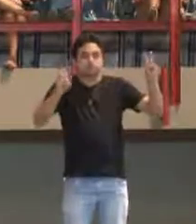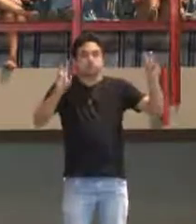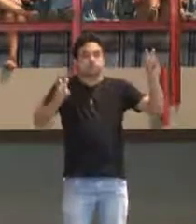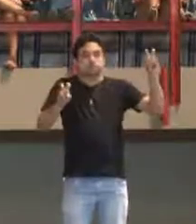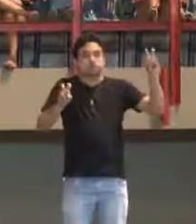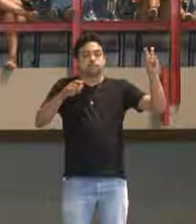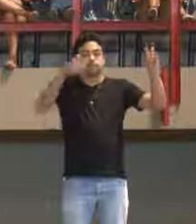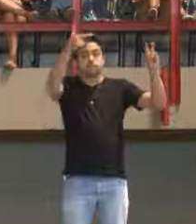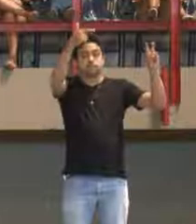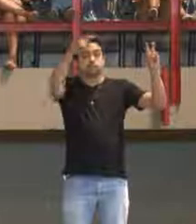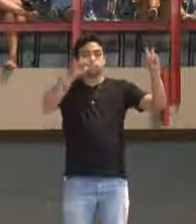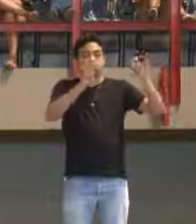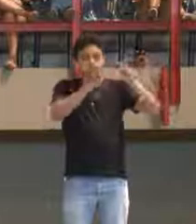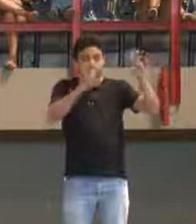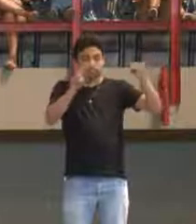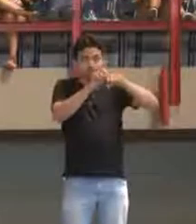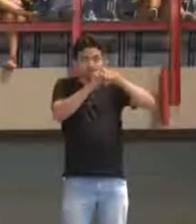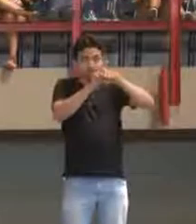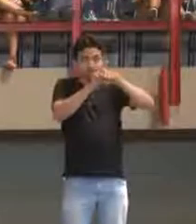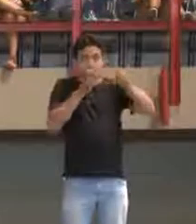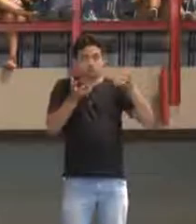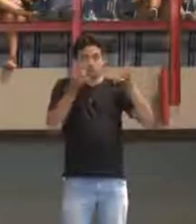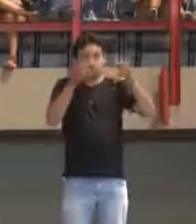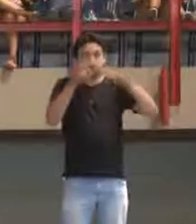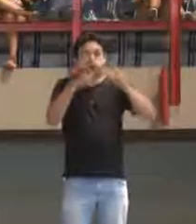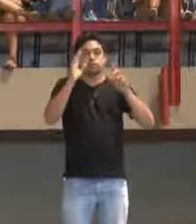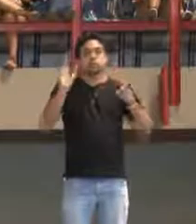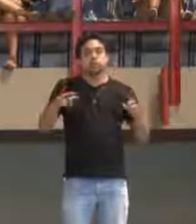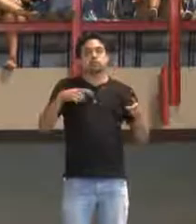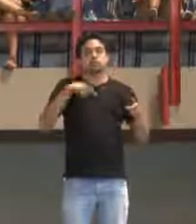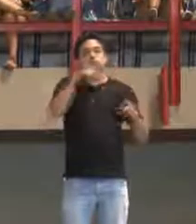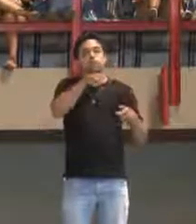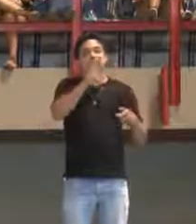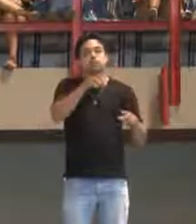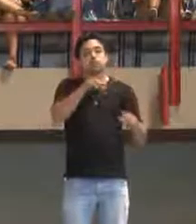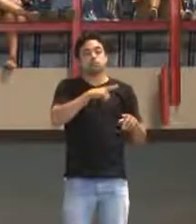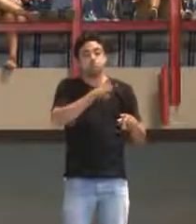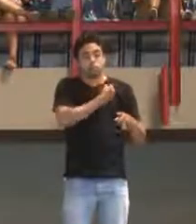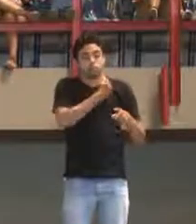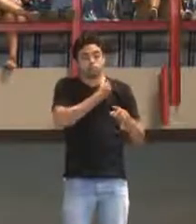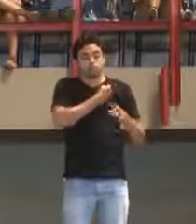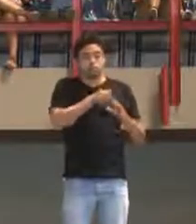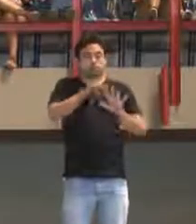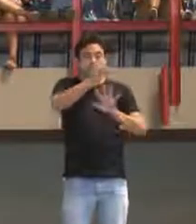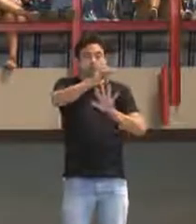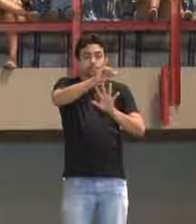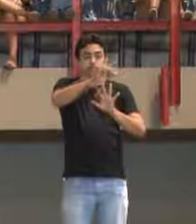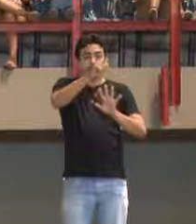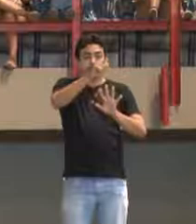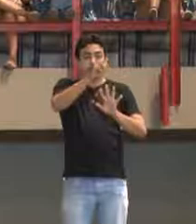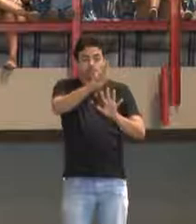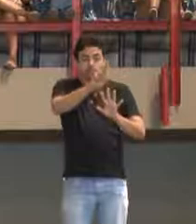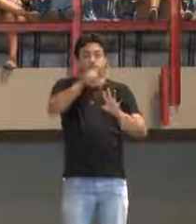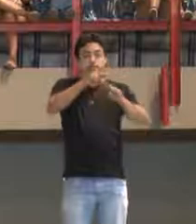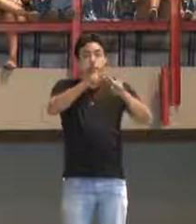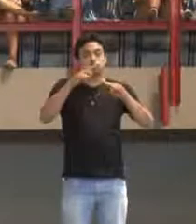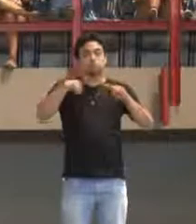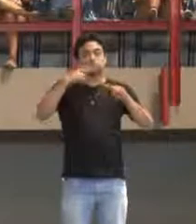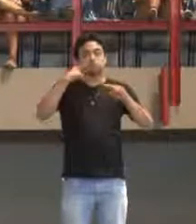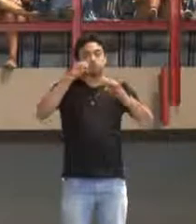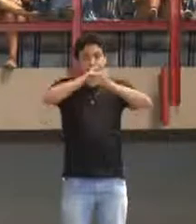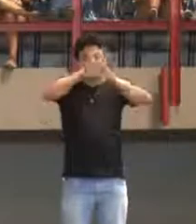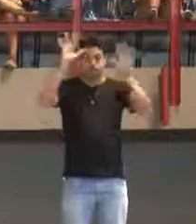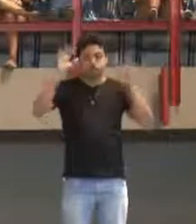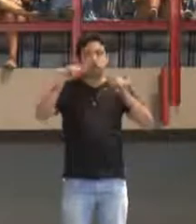segundo negrito. Aí tem 1, se a série dada tiver o número ímpar de termos, beleza? Eu vou chamando a atenção para o que está mais